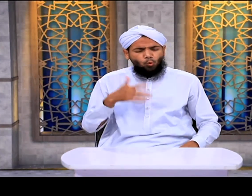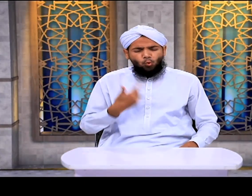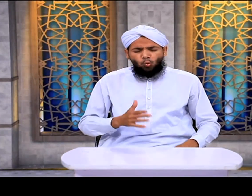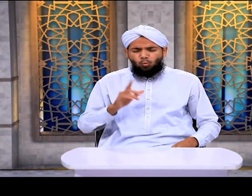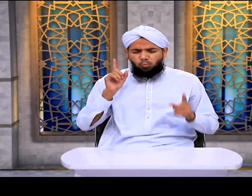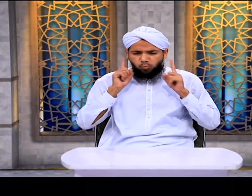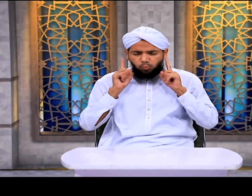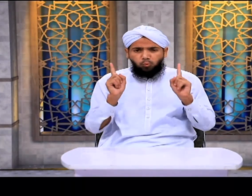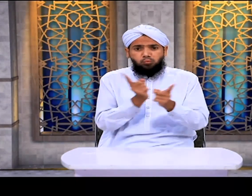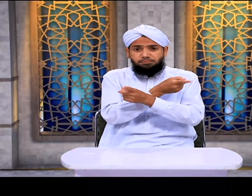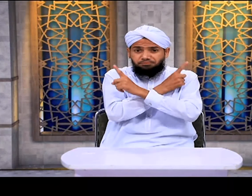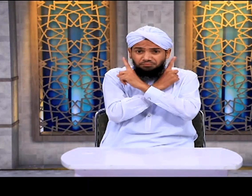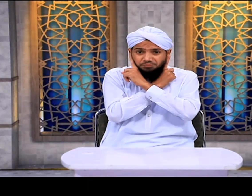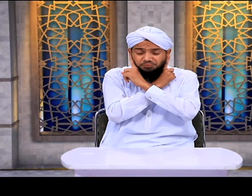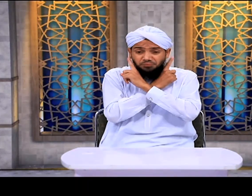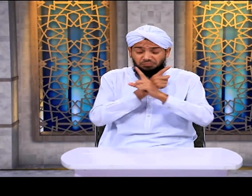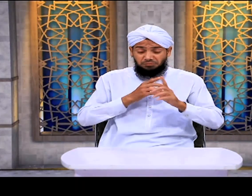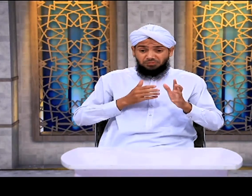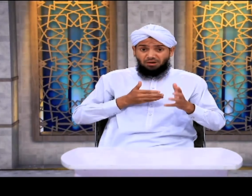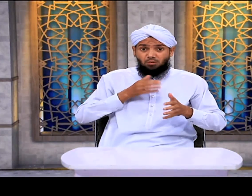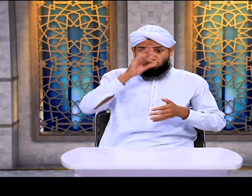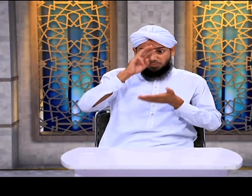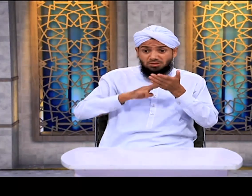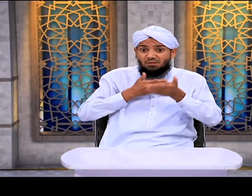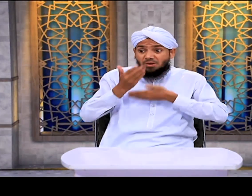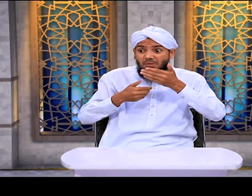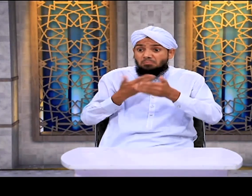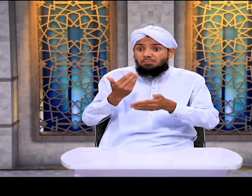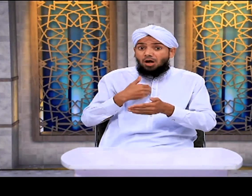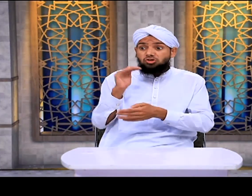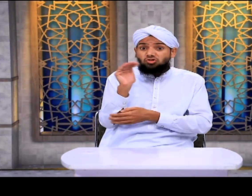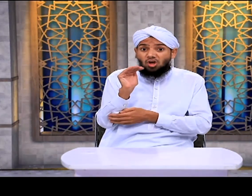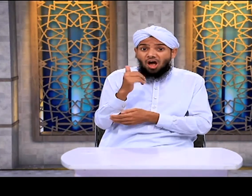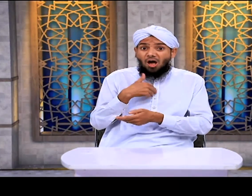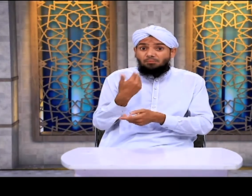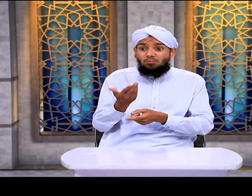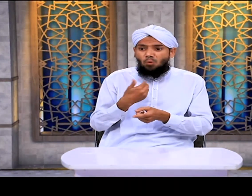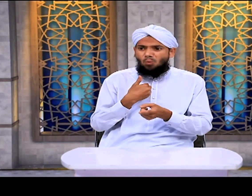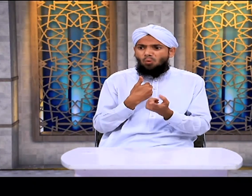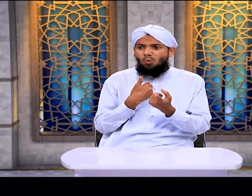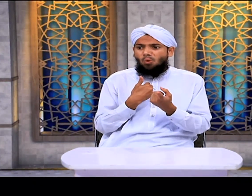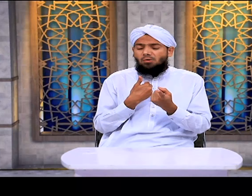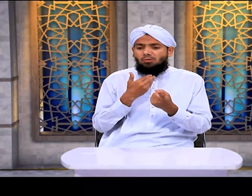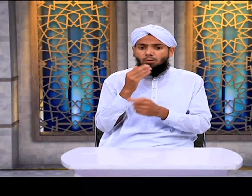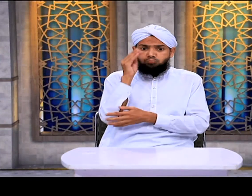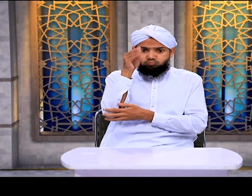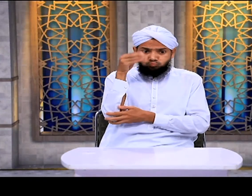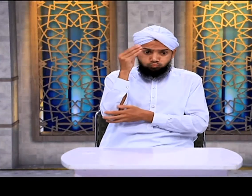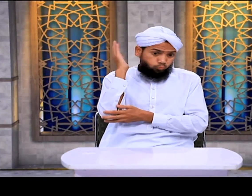علیہ وآلہ وصحبہ وسلم نے فرمایا، جہنم میں کچھ سانپ ہیں جو بختی اونٹ کی گردن جیسے موٹے